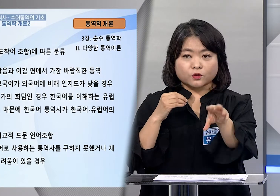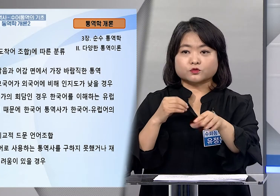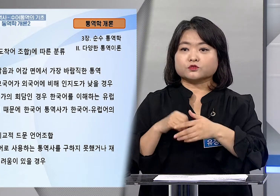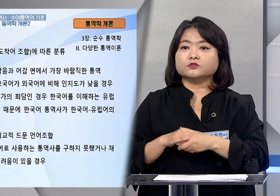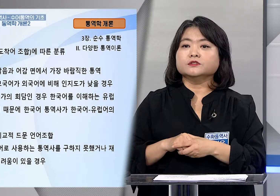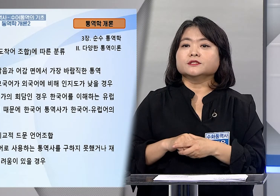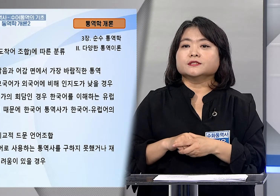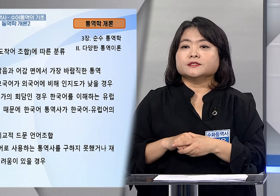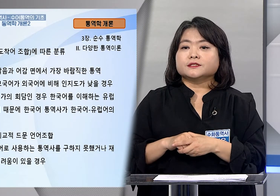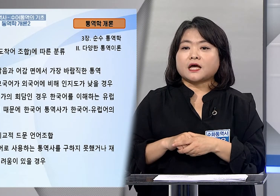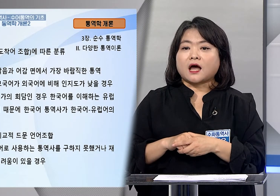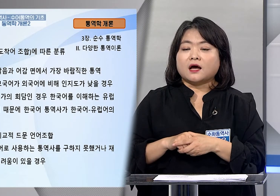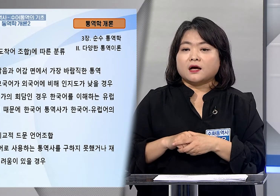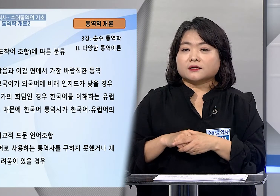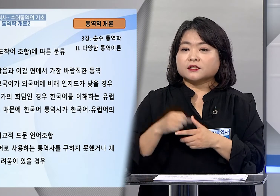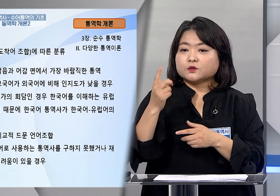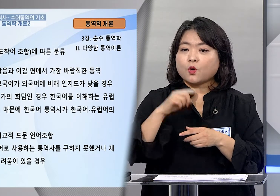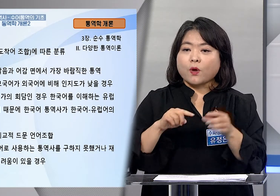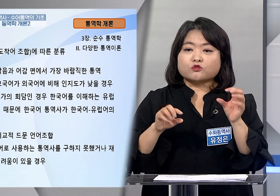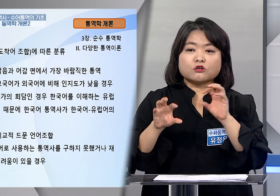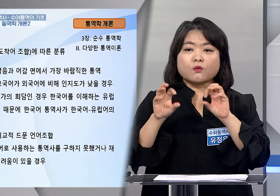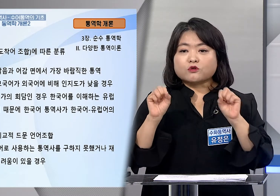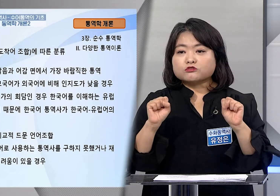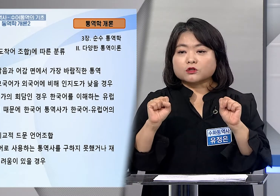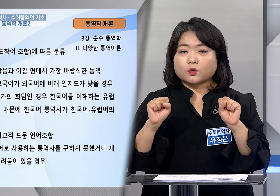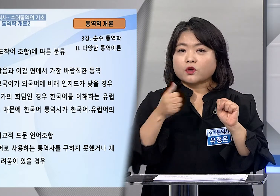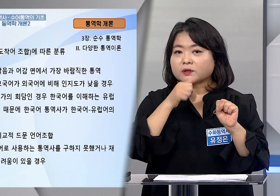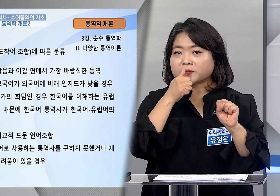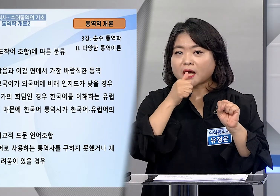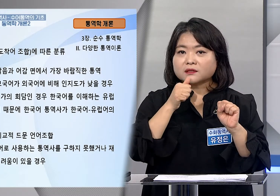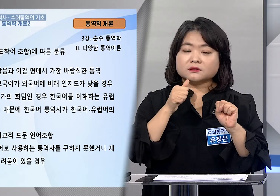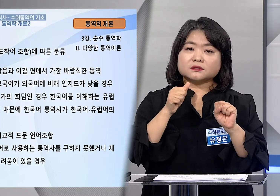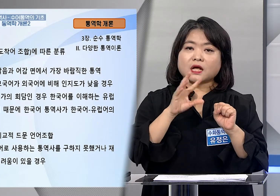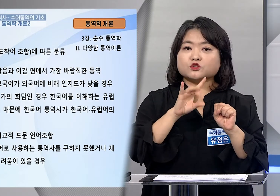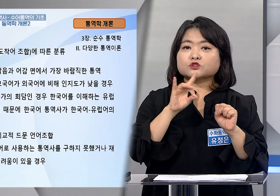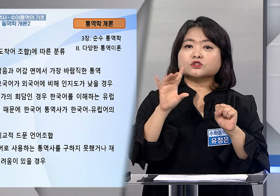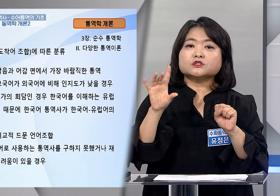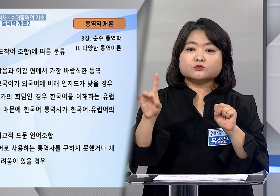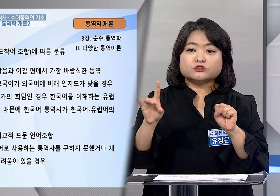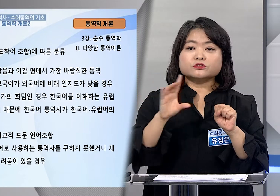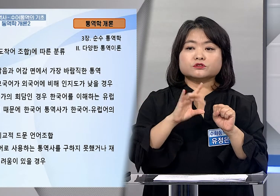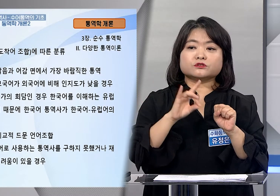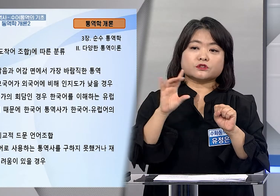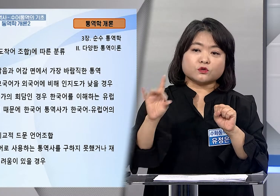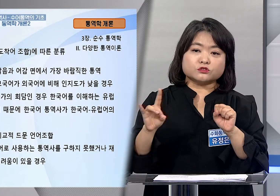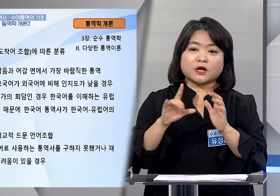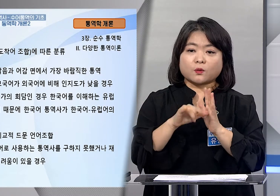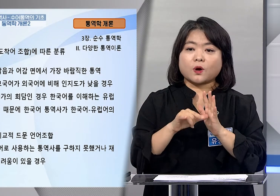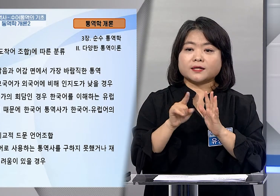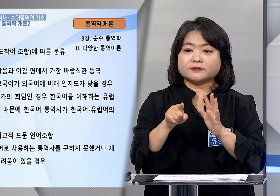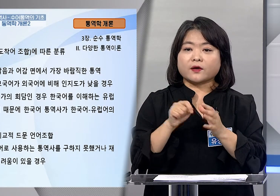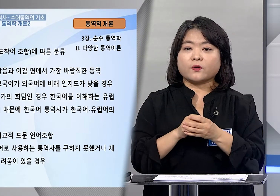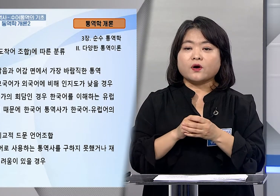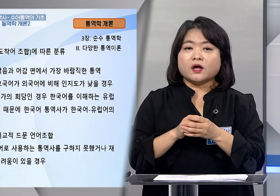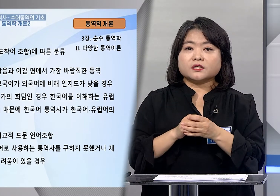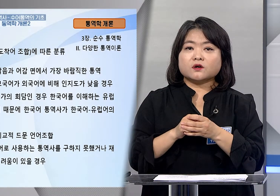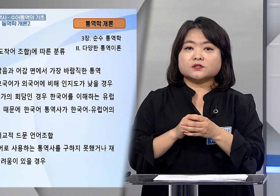경우. 그리고 외국어 외국어 통역입니다. 이거는 아주 드문 경우라고 하는데요. 이거는